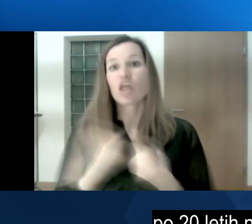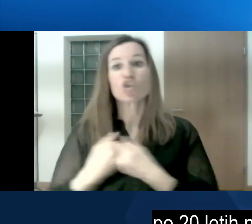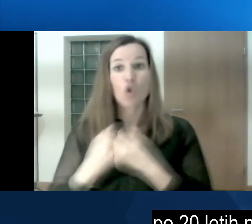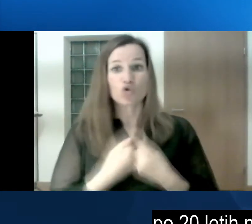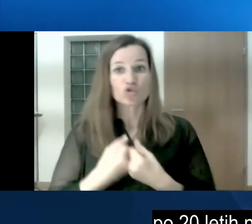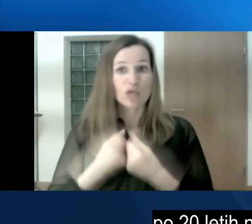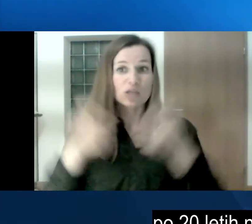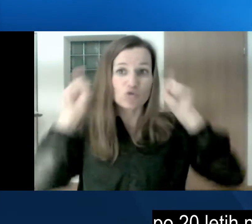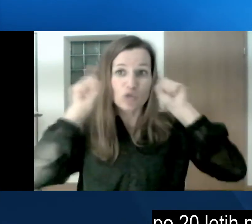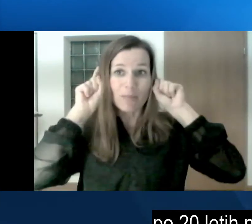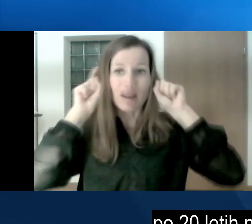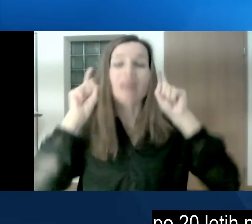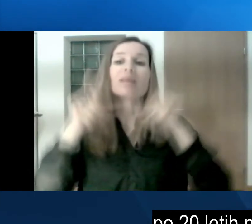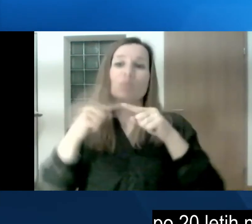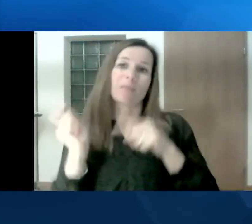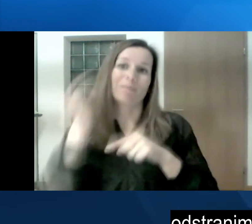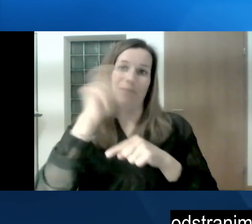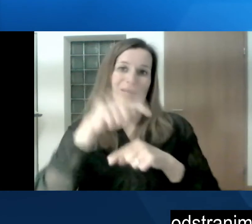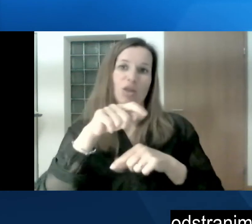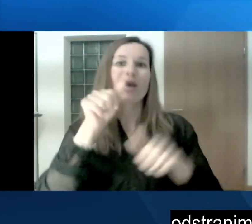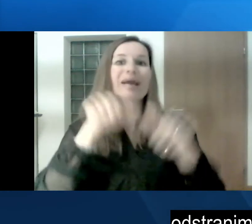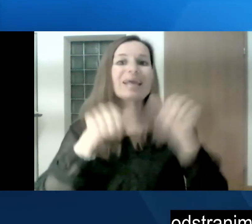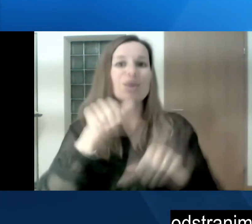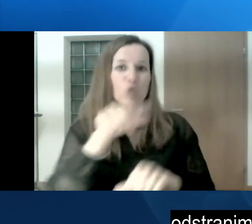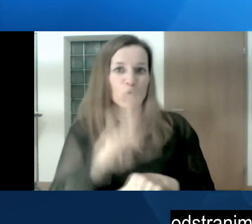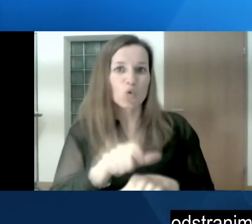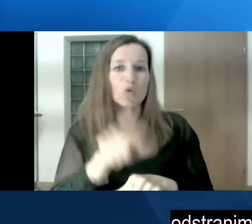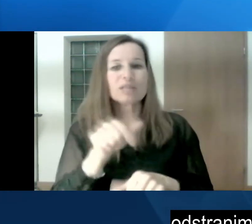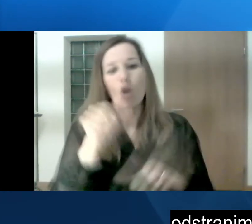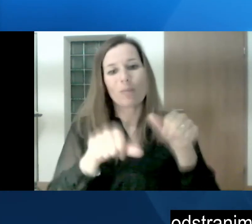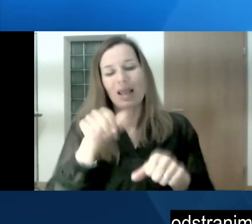pridejo do kirurga in za operacijo odstranimo slab sluh.